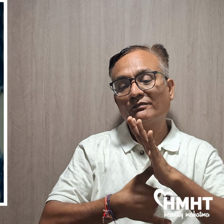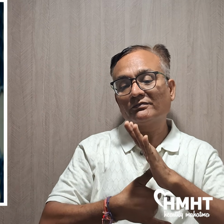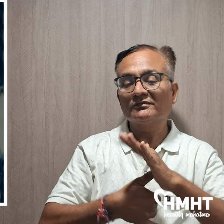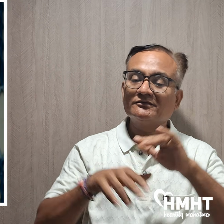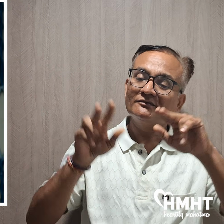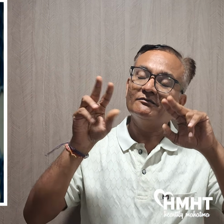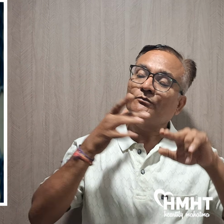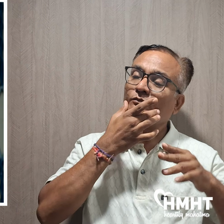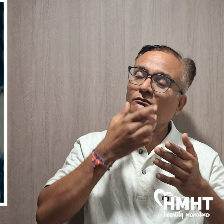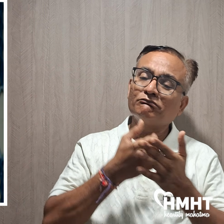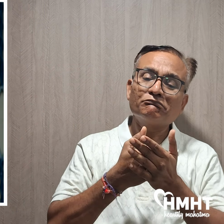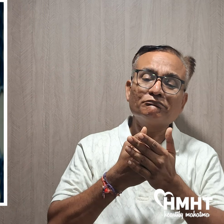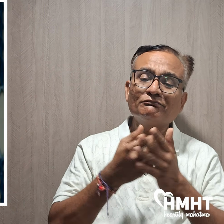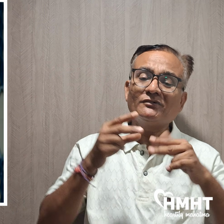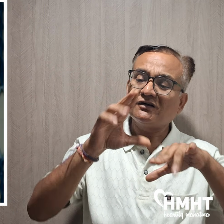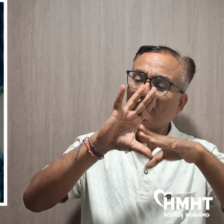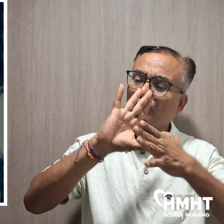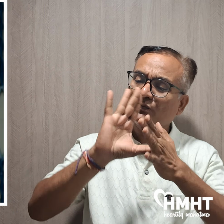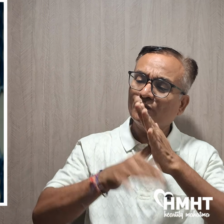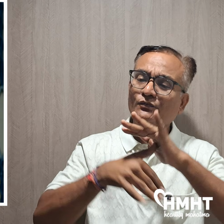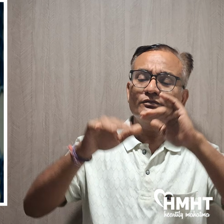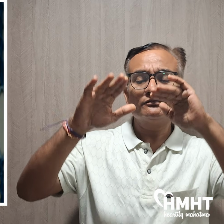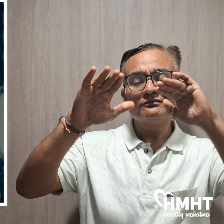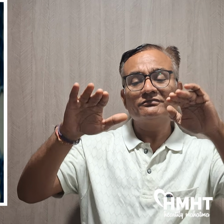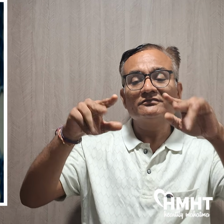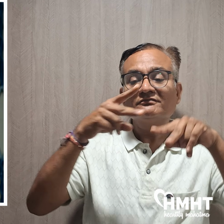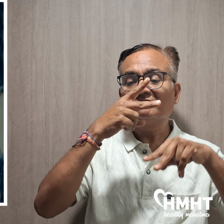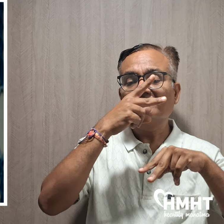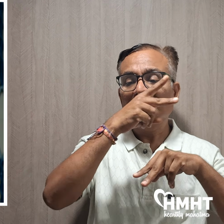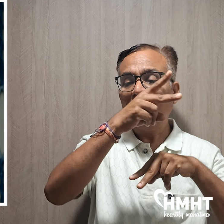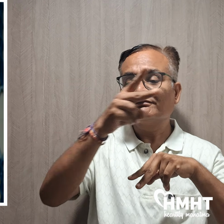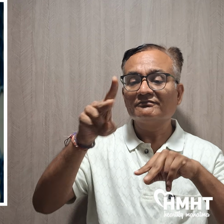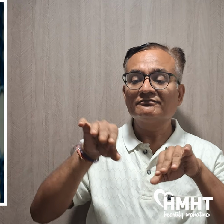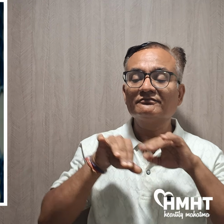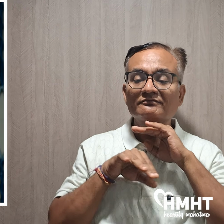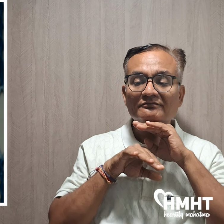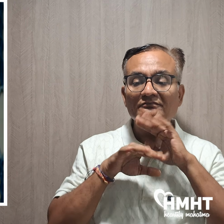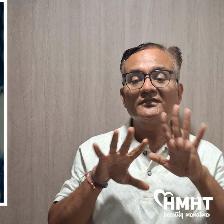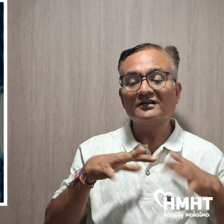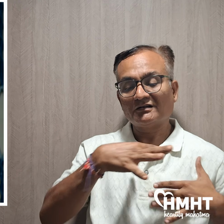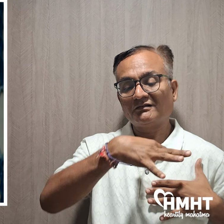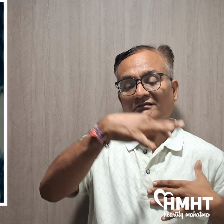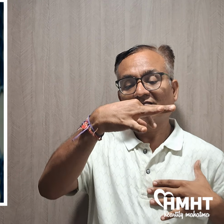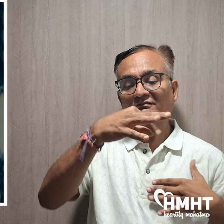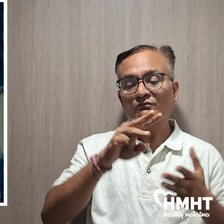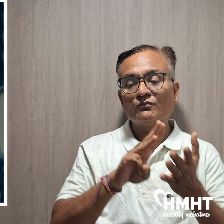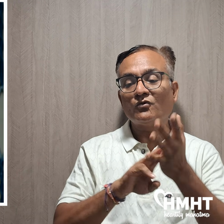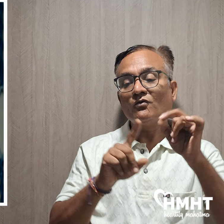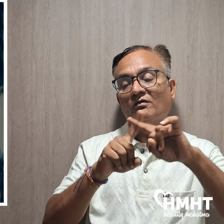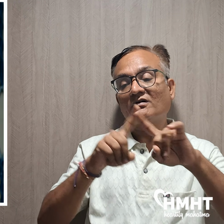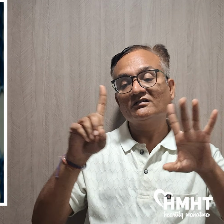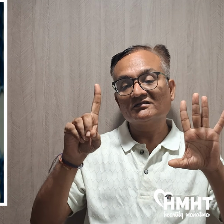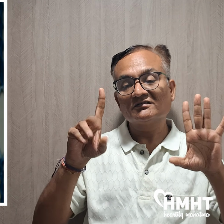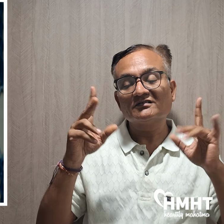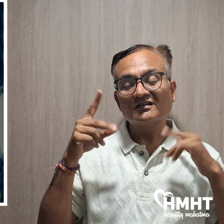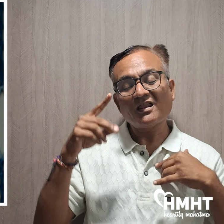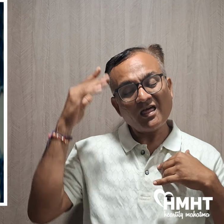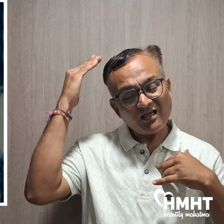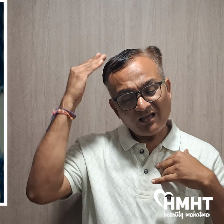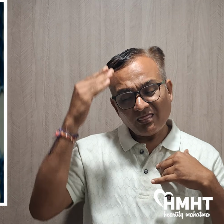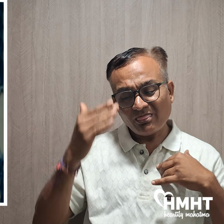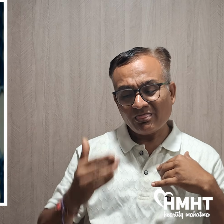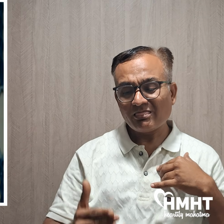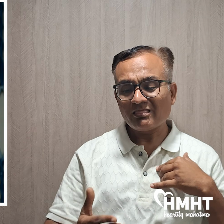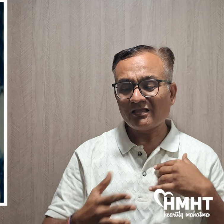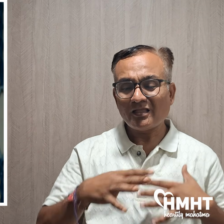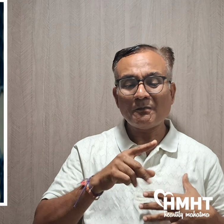પછી સંસારમાં આવવું જ નથી પડતું. અને અનંત અનંત કાળથી આ સંસારમાં ભટક્યો, અને બધી